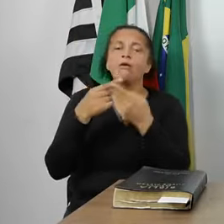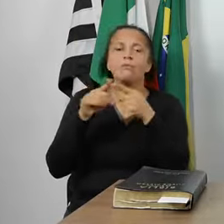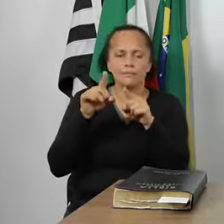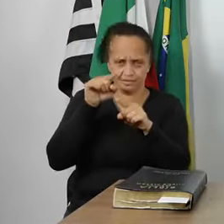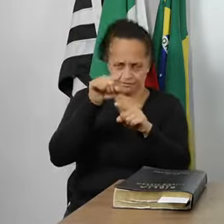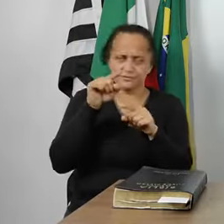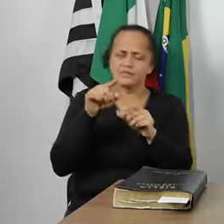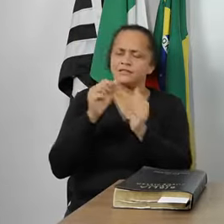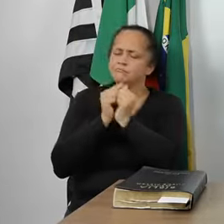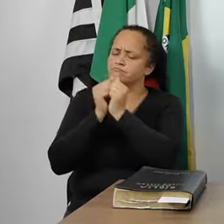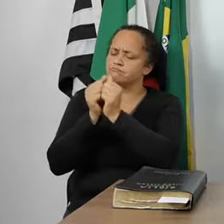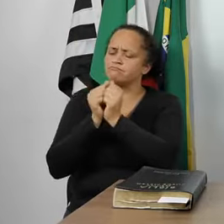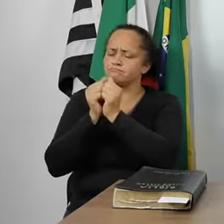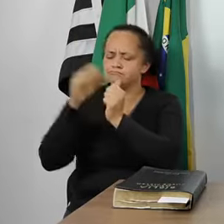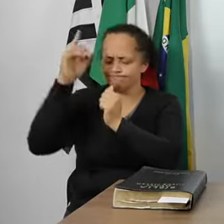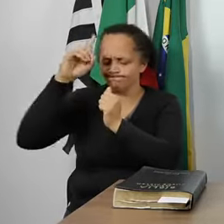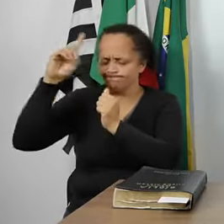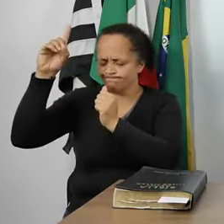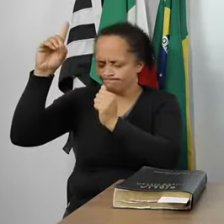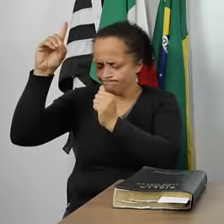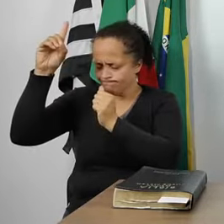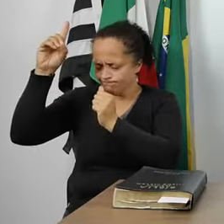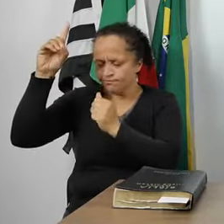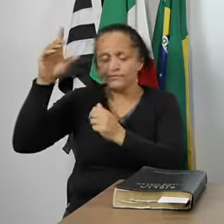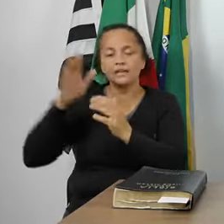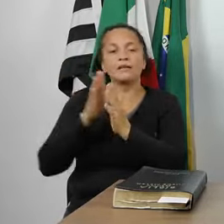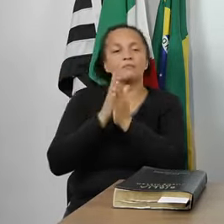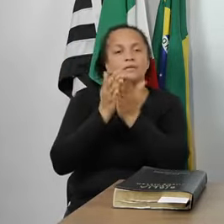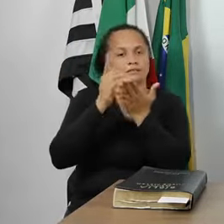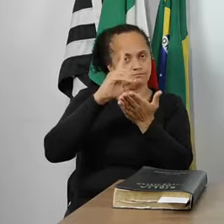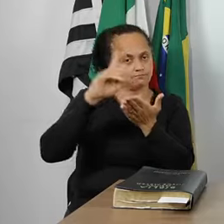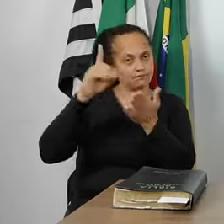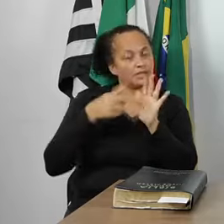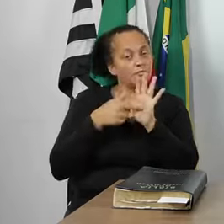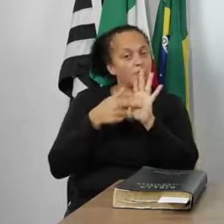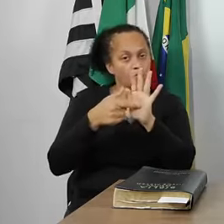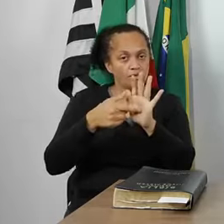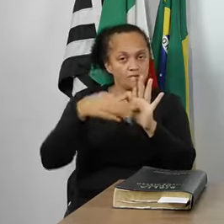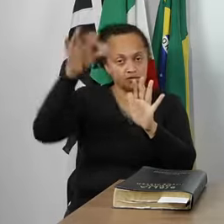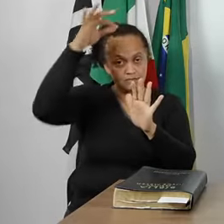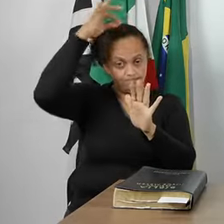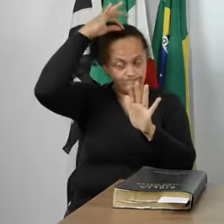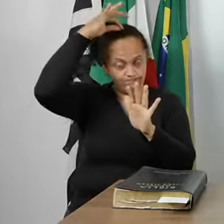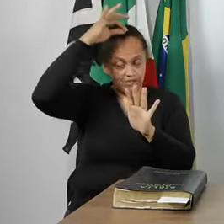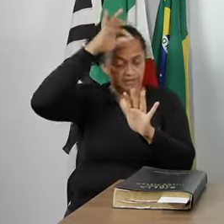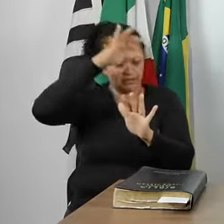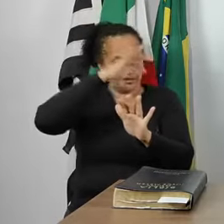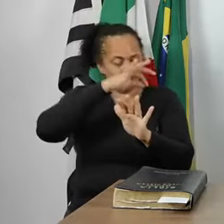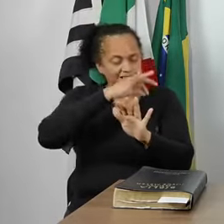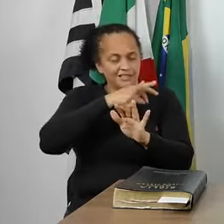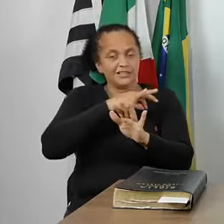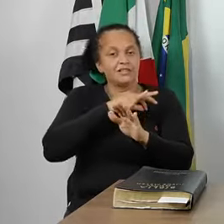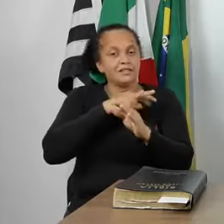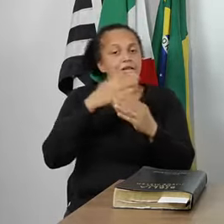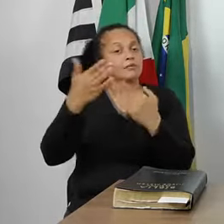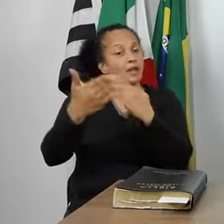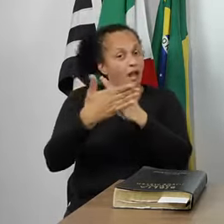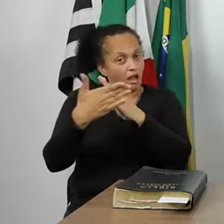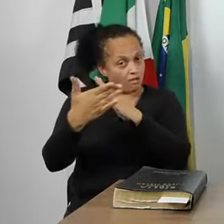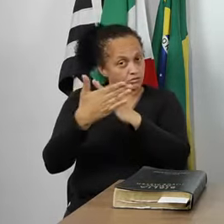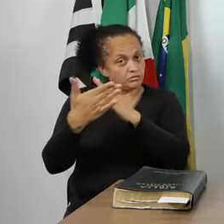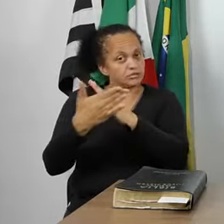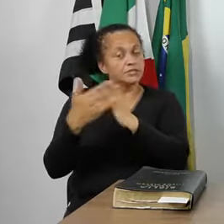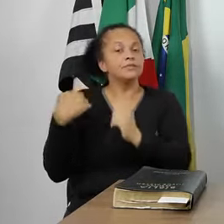comunhão. A Bíblia diz que o Espírito Santo foi nos dado para interceder por nós.